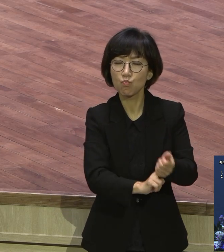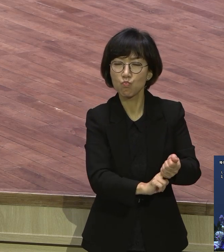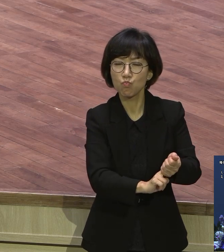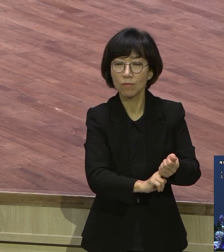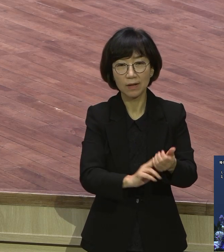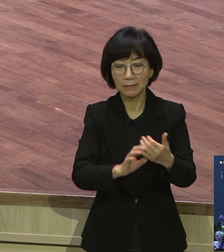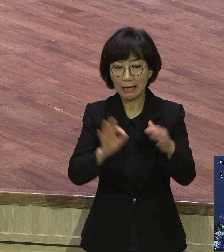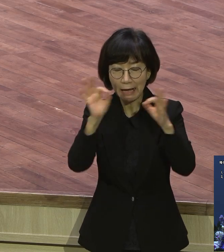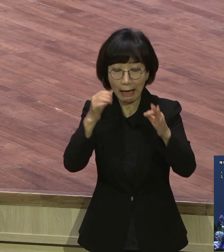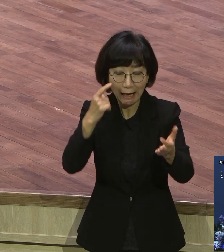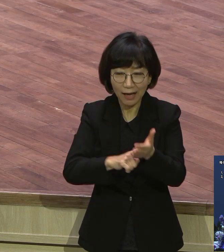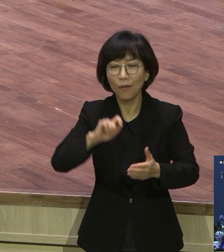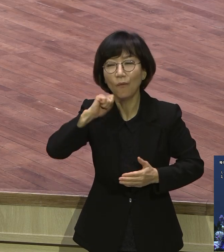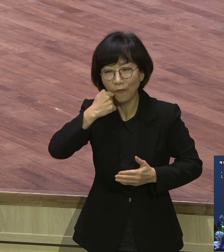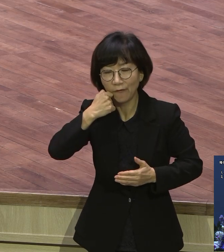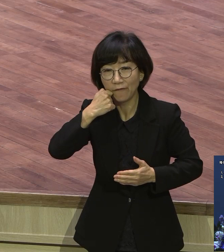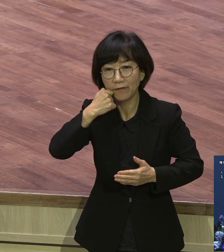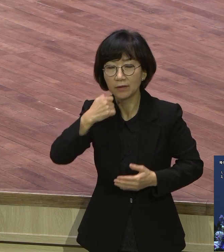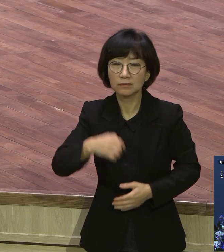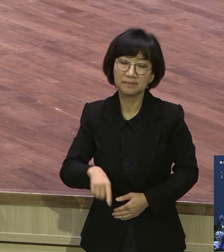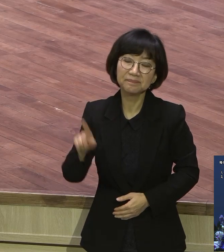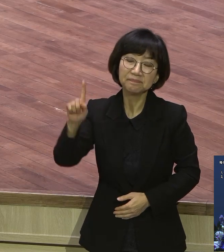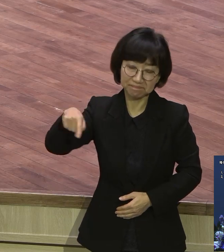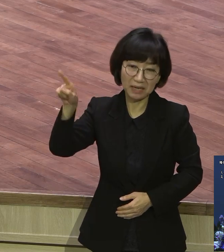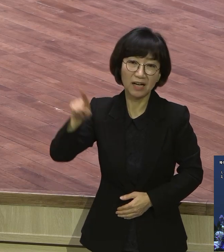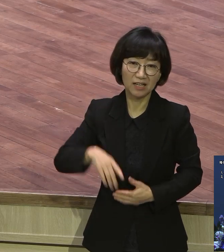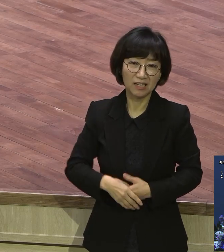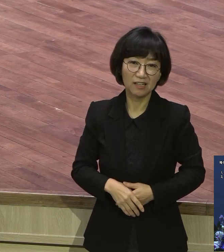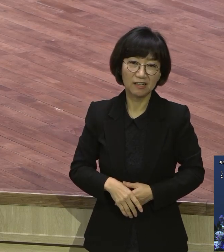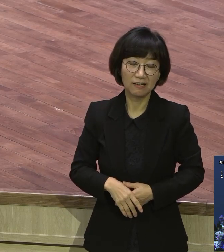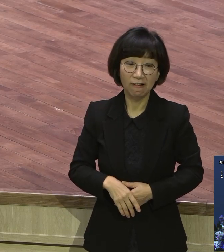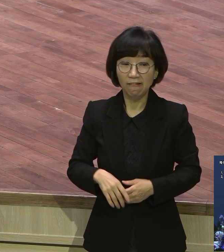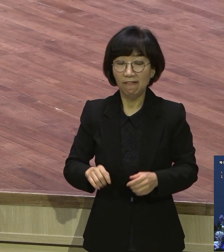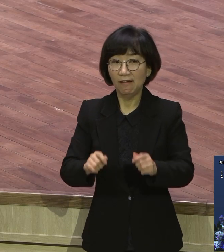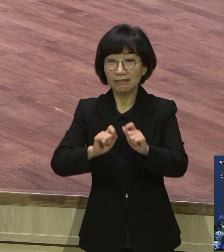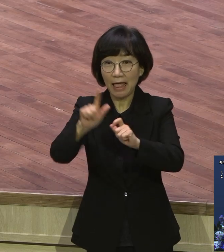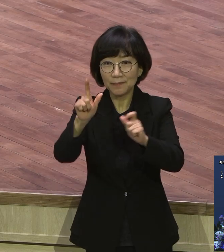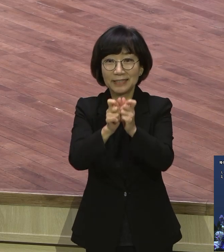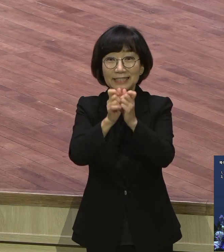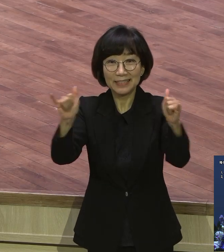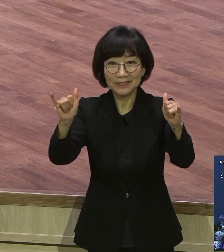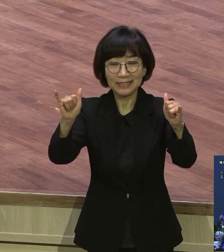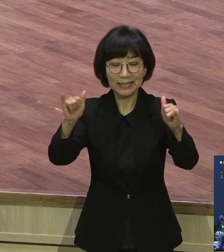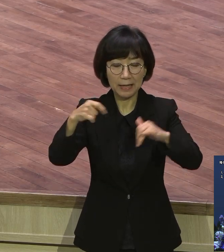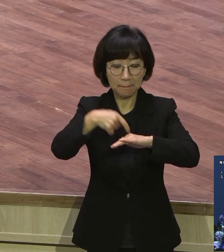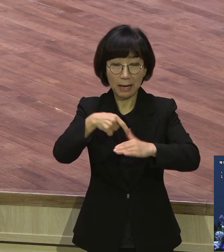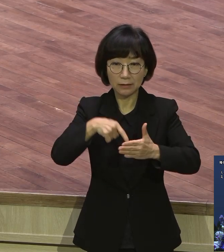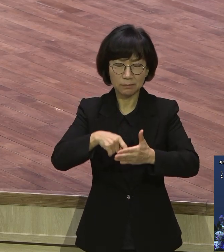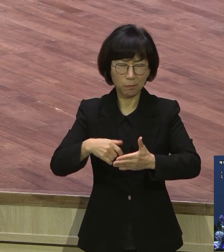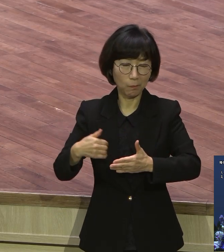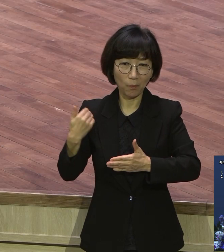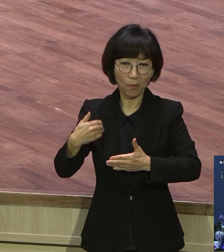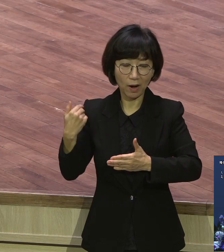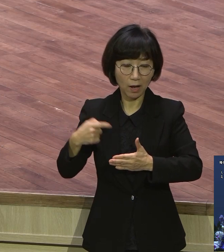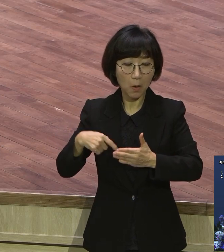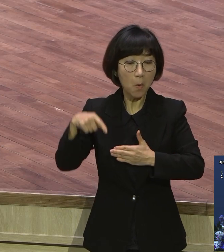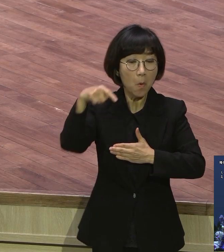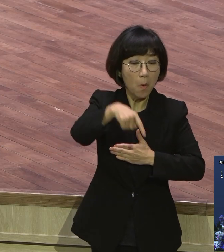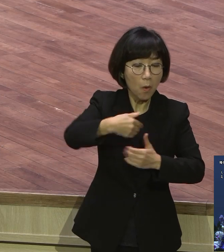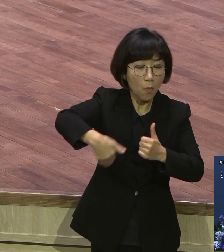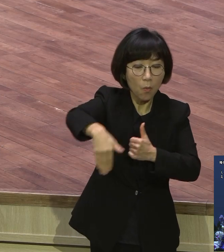맞는 얘기예요 이야기처럼 많은 사람들이 주변 환경 따라서 행복이